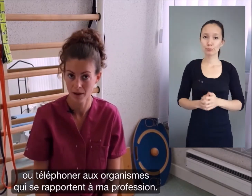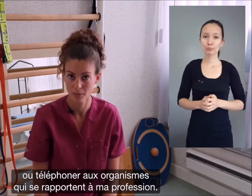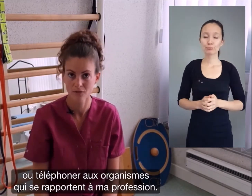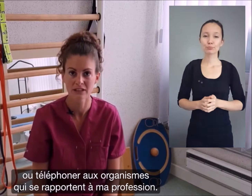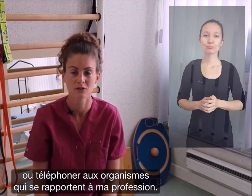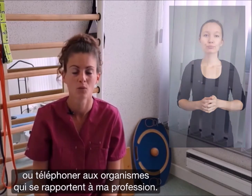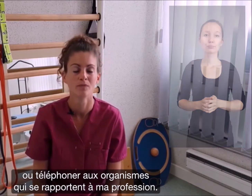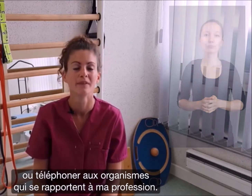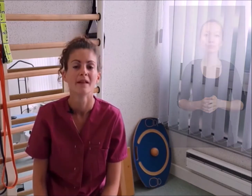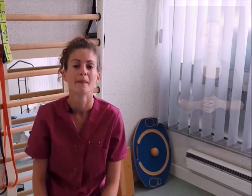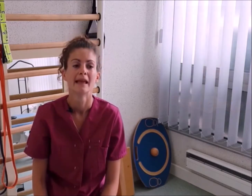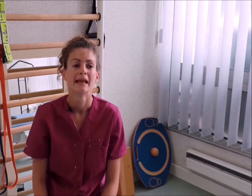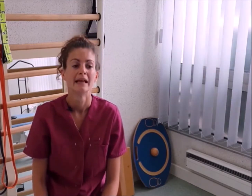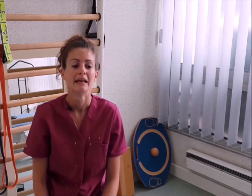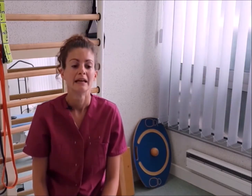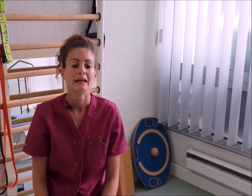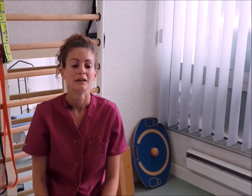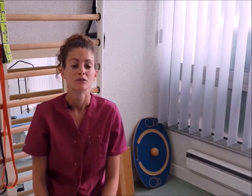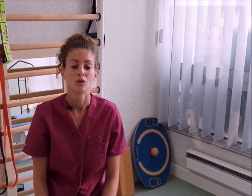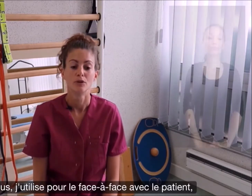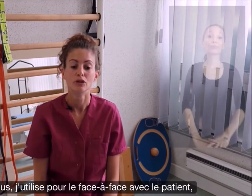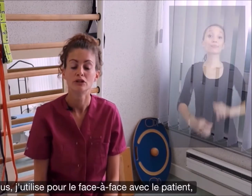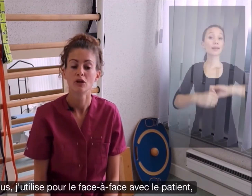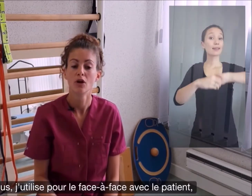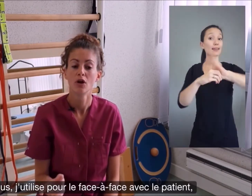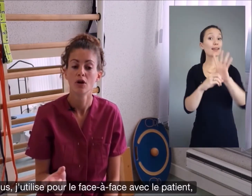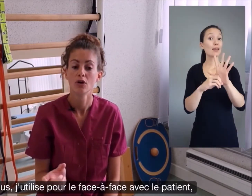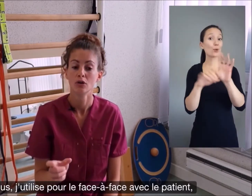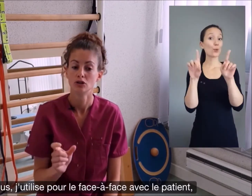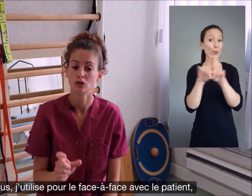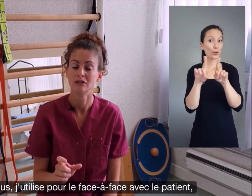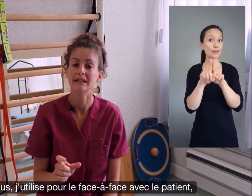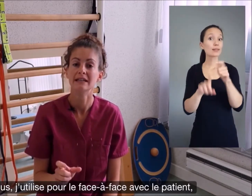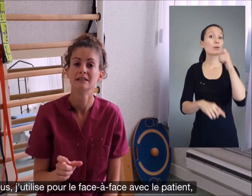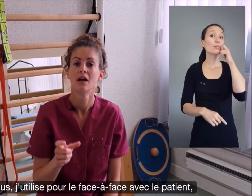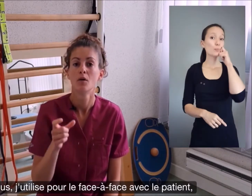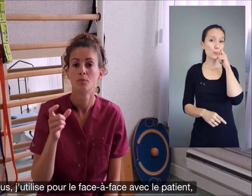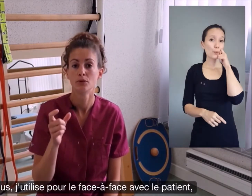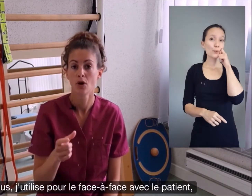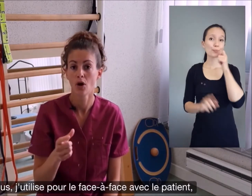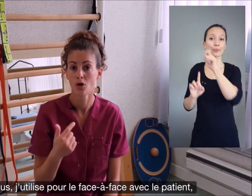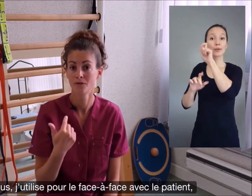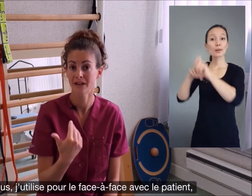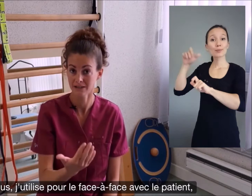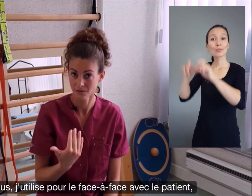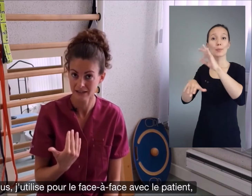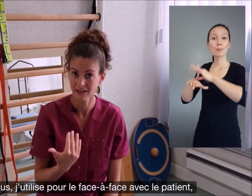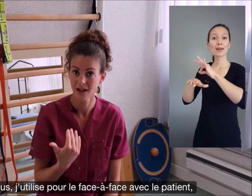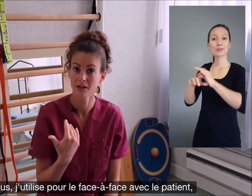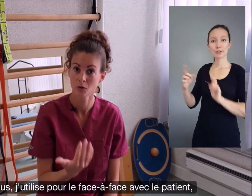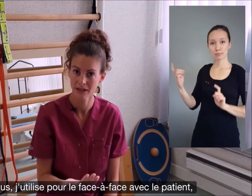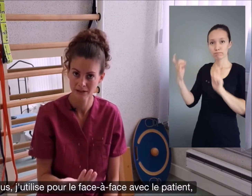ma profession. De plus, j'utilise pour le face-à-face avec le